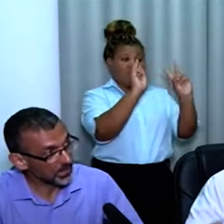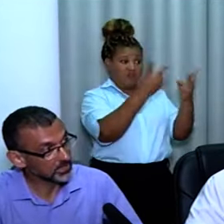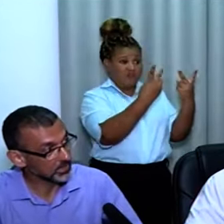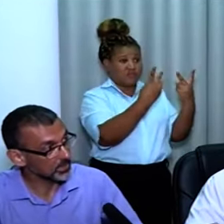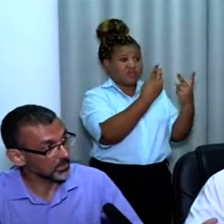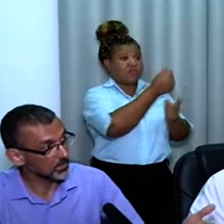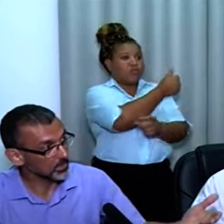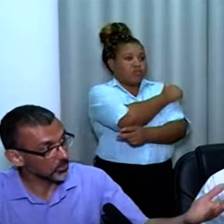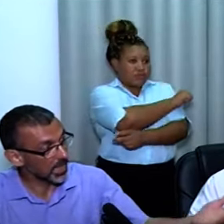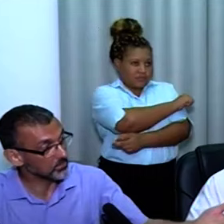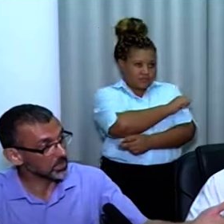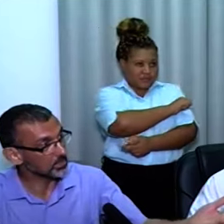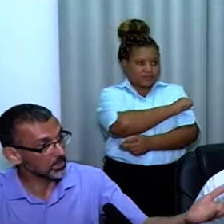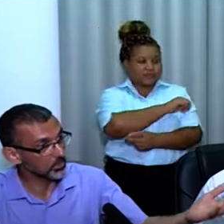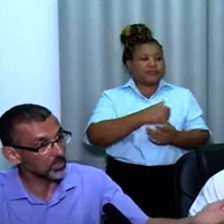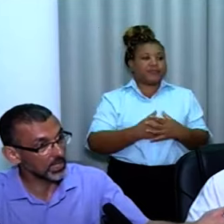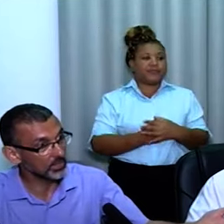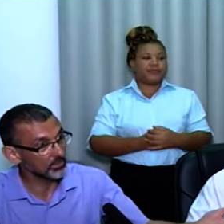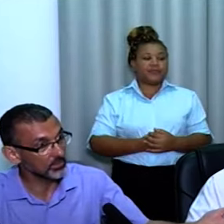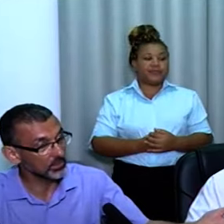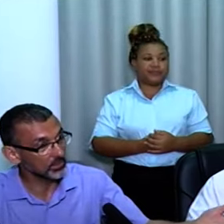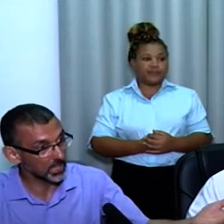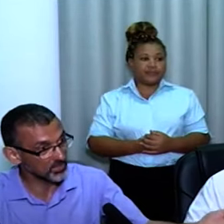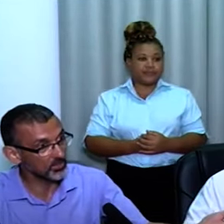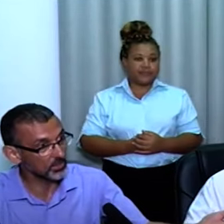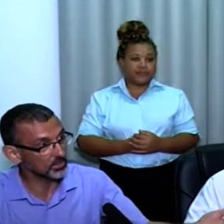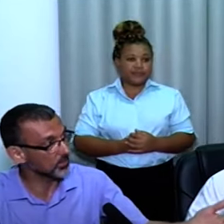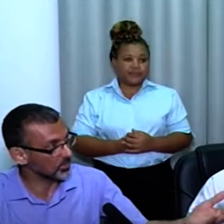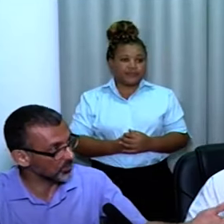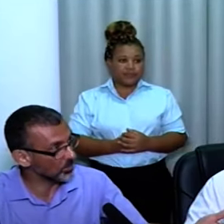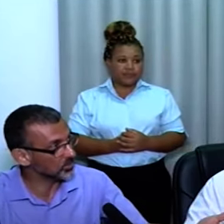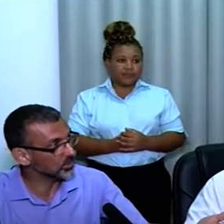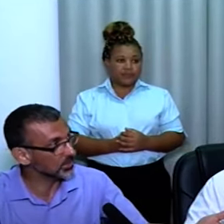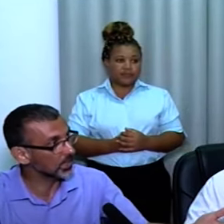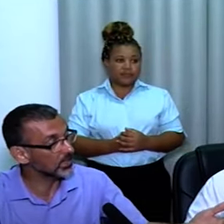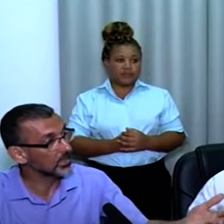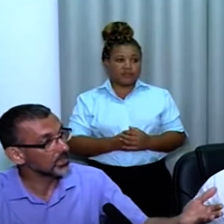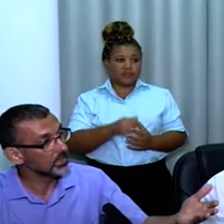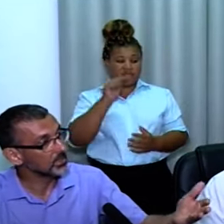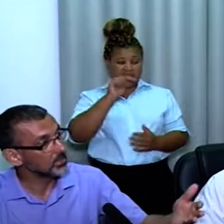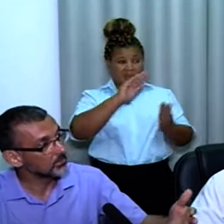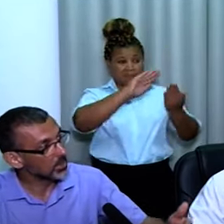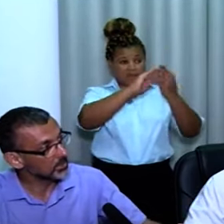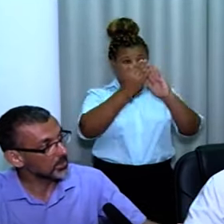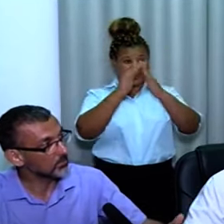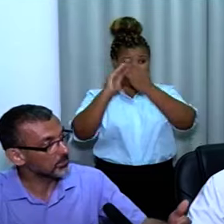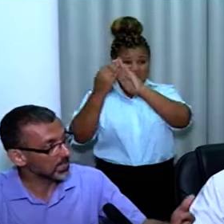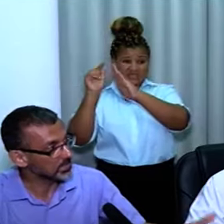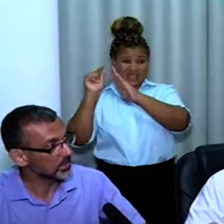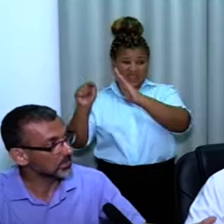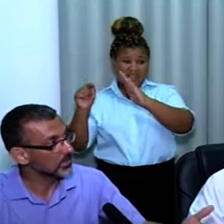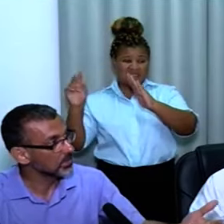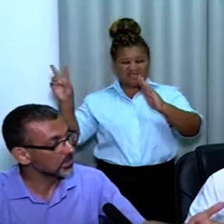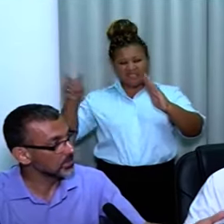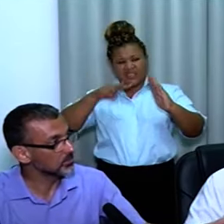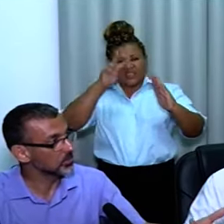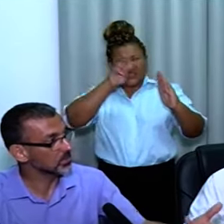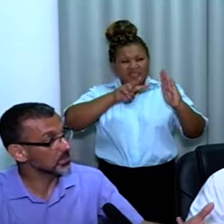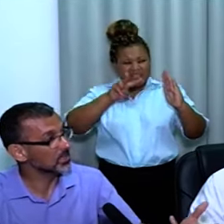bonne patient qui nous peut admettre l'hôpital Perseverance, qui nous appelle Family Hospital, et bonne patient